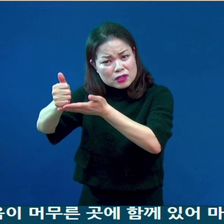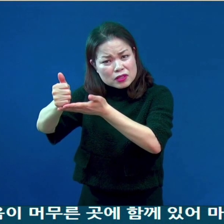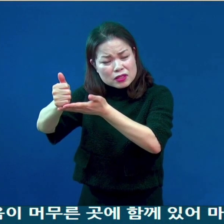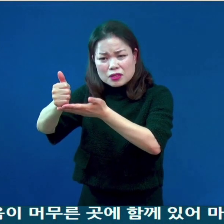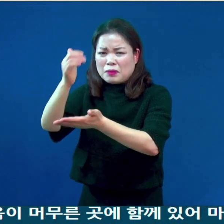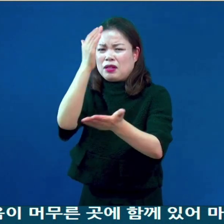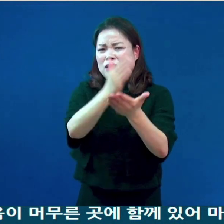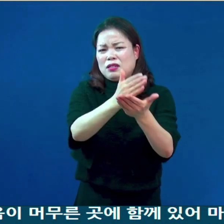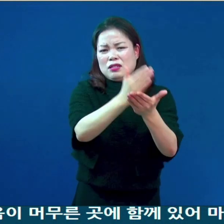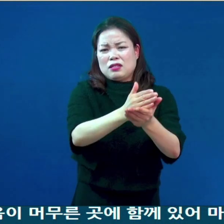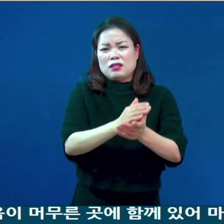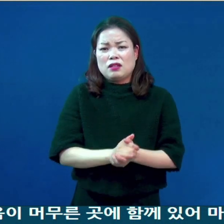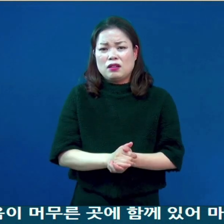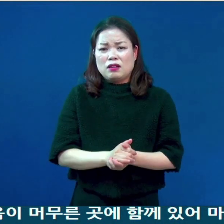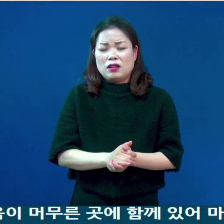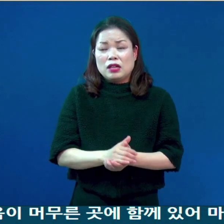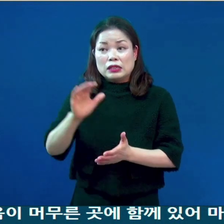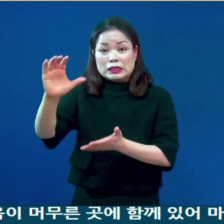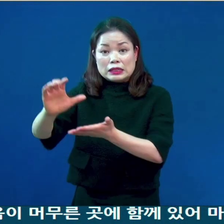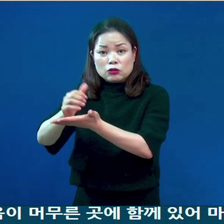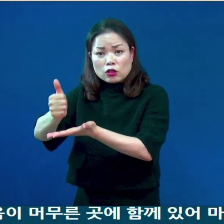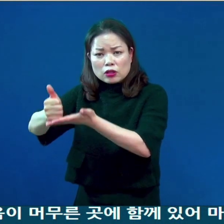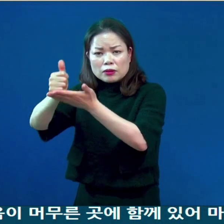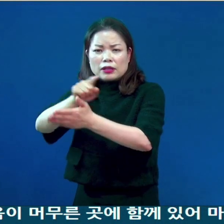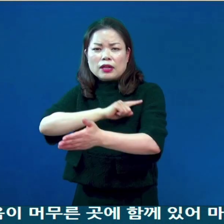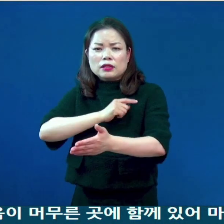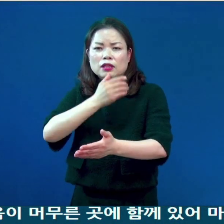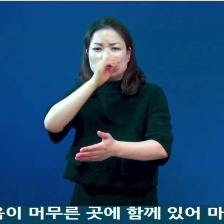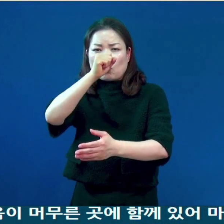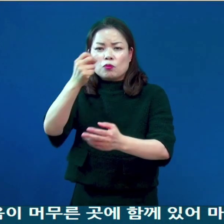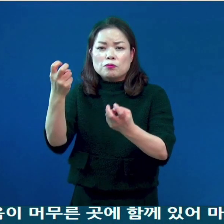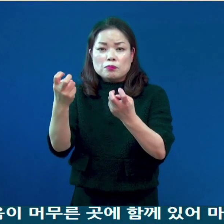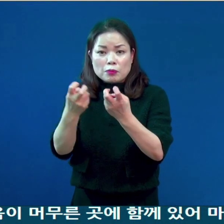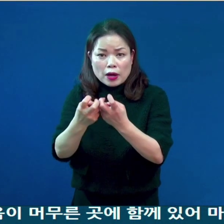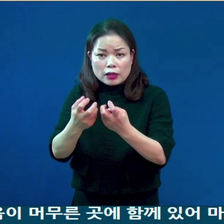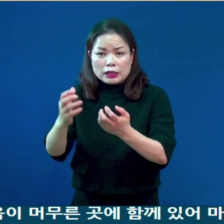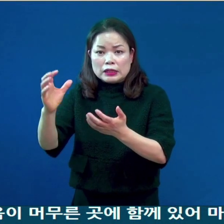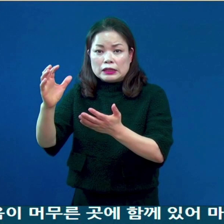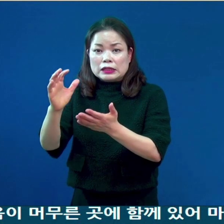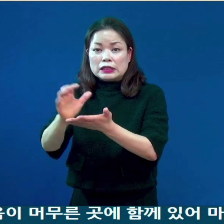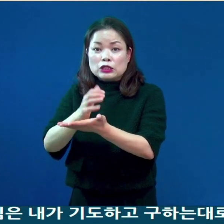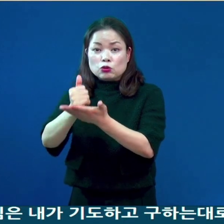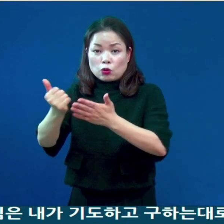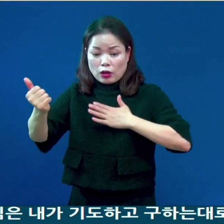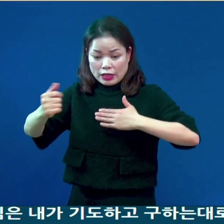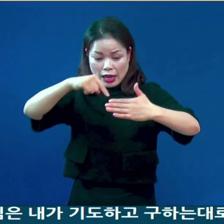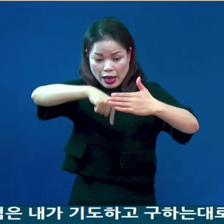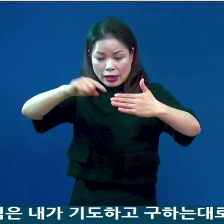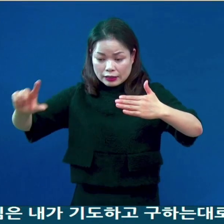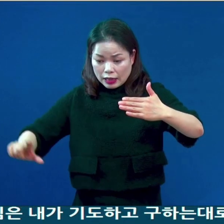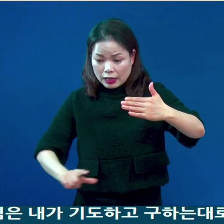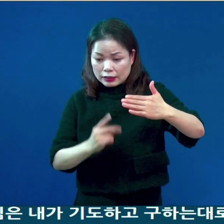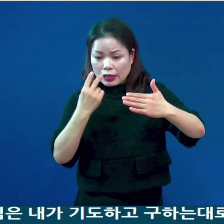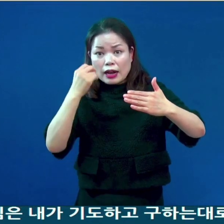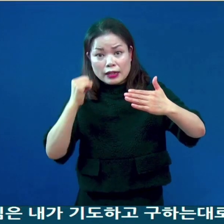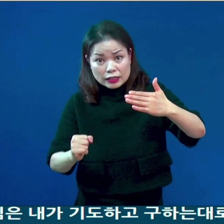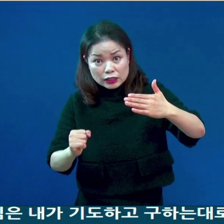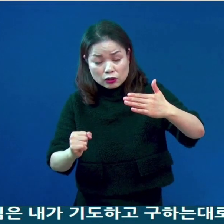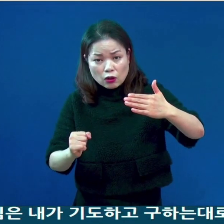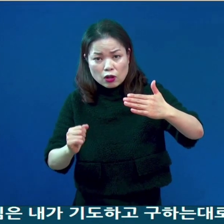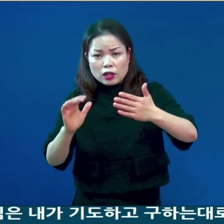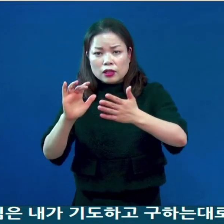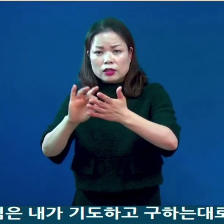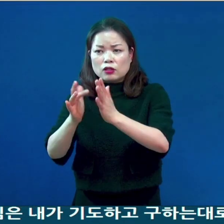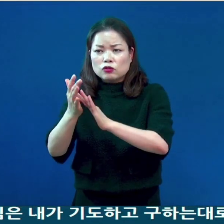않아야 합니다. 그리스도를 섬기는 가장 중요한 방식은 그리스도가 내 안에 살게 하는 것이죠. 그를 따르는 겁니다.